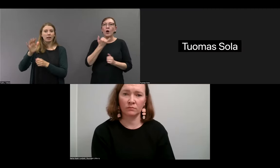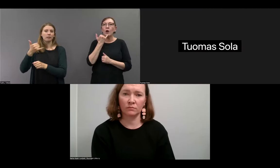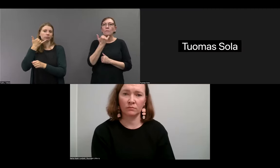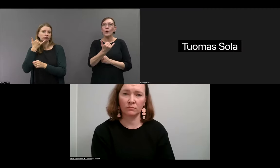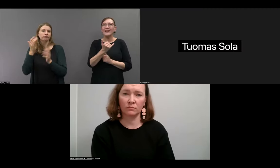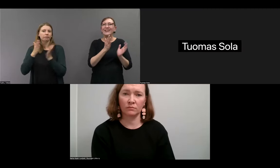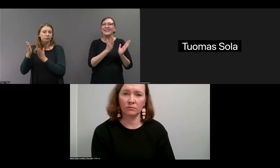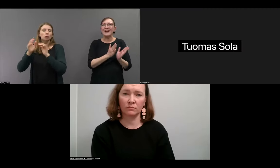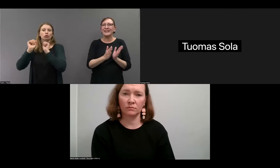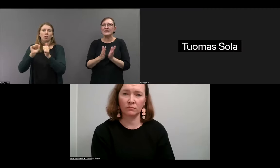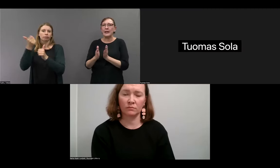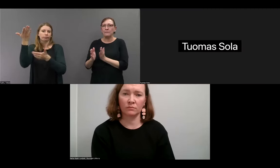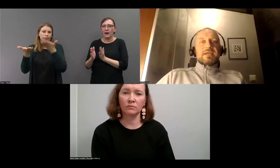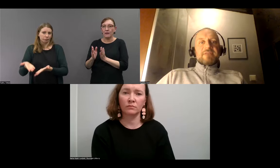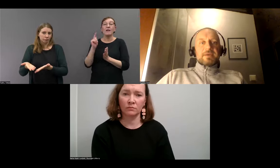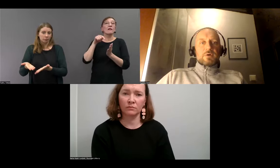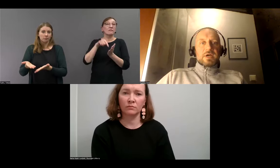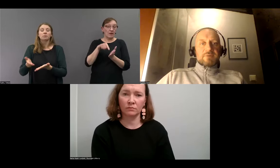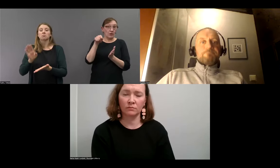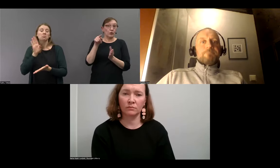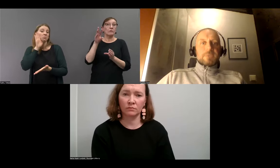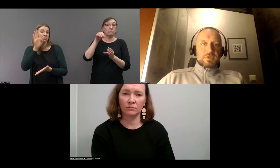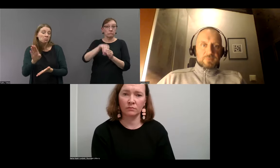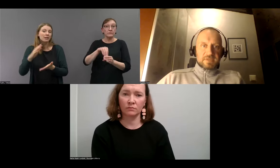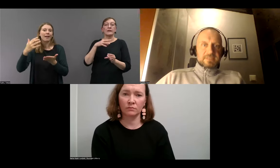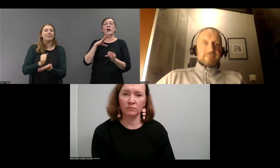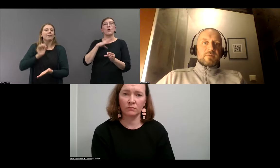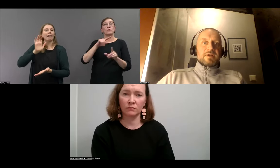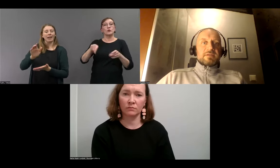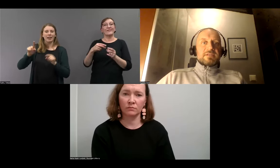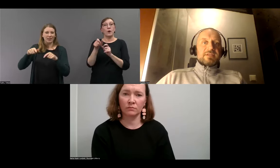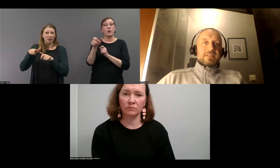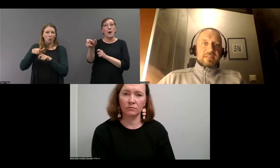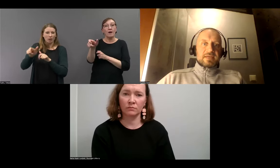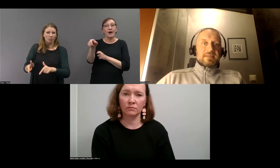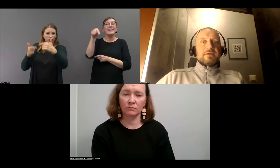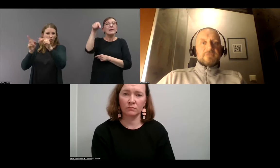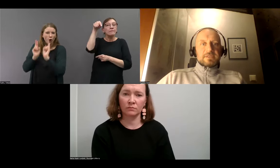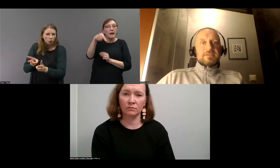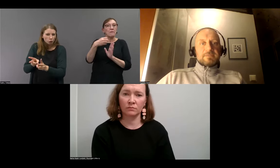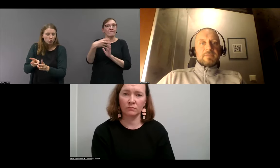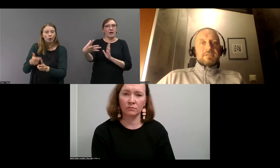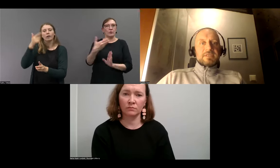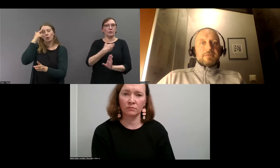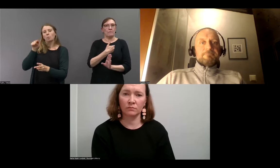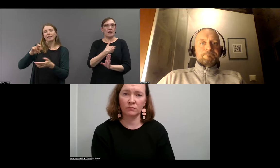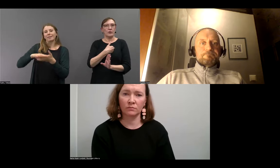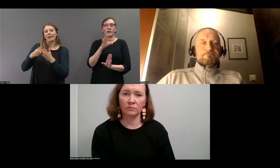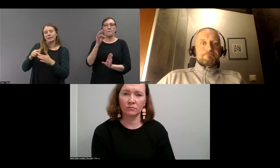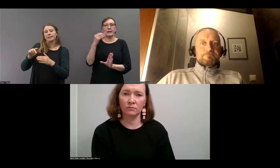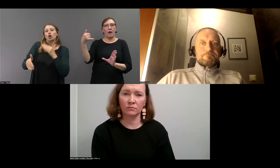puhelinjärjestelmäänsä, johon myöskin jatkossa sitten sisältyy erillinen videokanava, joka tulee sitten varmaan ratkaisemaan sitten tältä osalta sen asian.